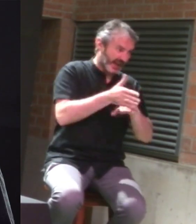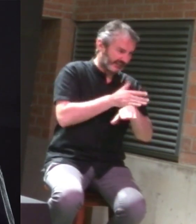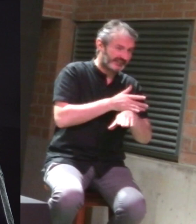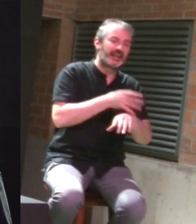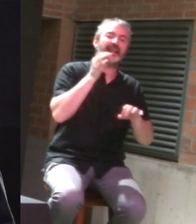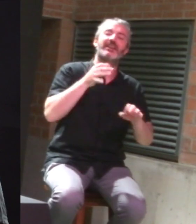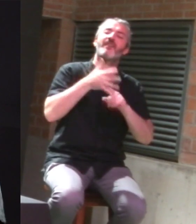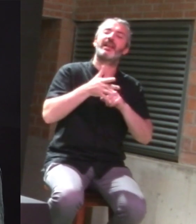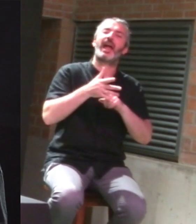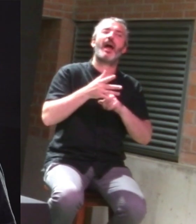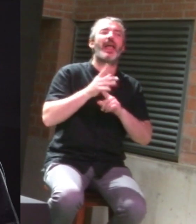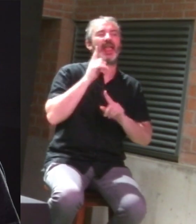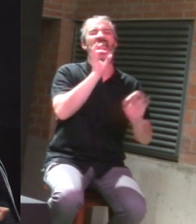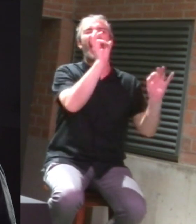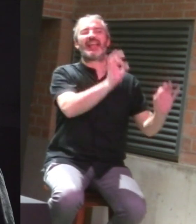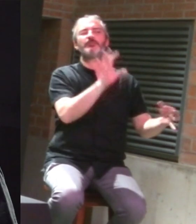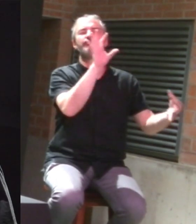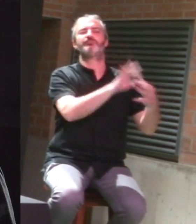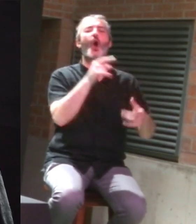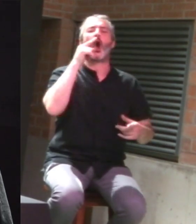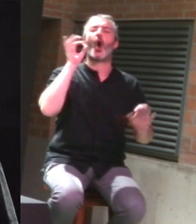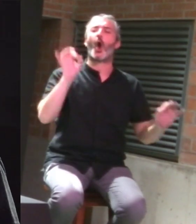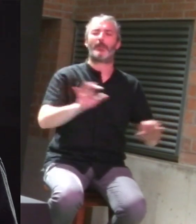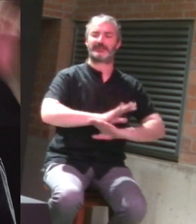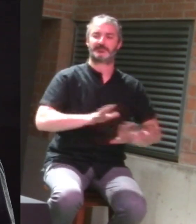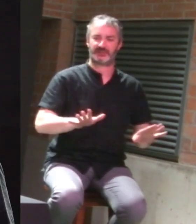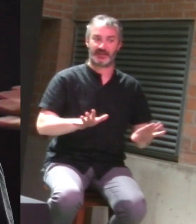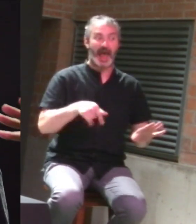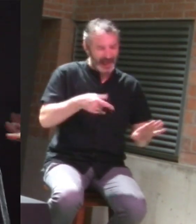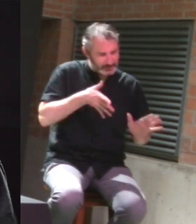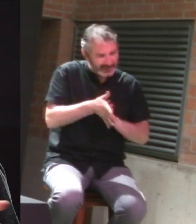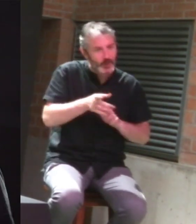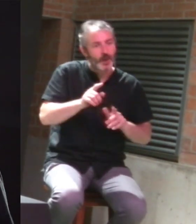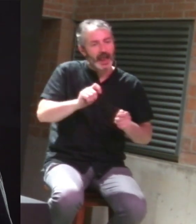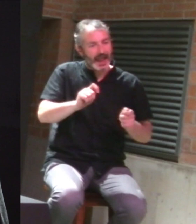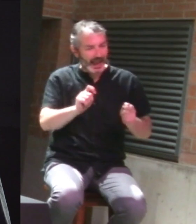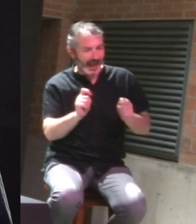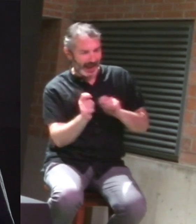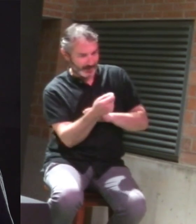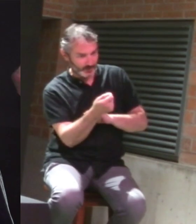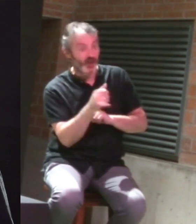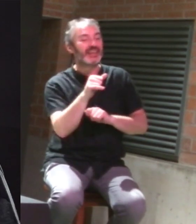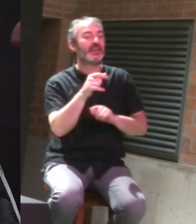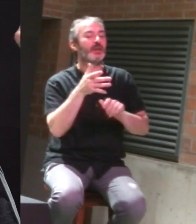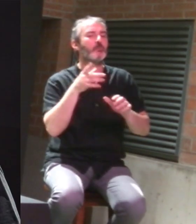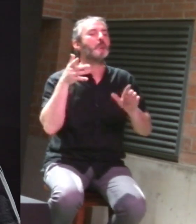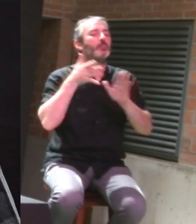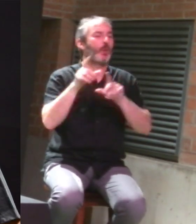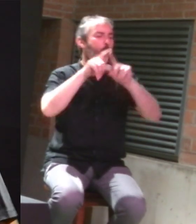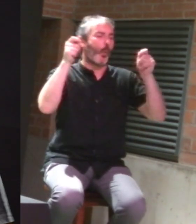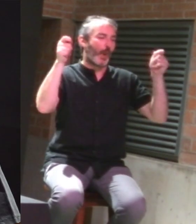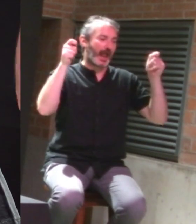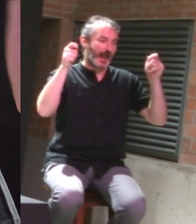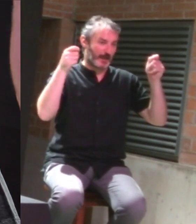masculinizados, vamos a hacer referencia brevemente a algunos aspectos que son importantes para contextualizar la huelga de la Constancia. Bien,